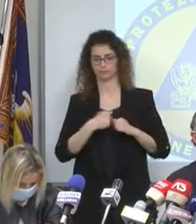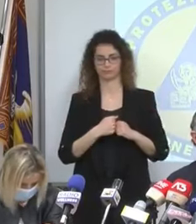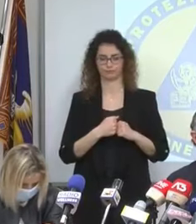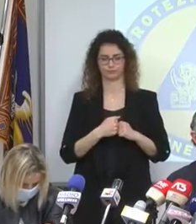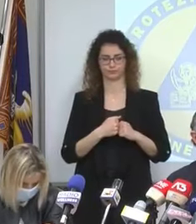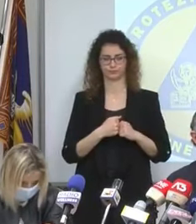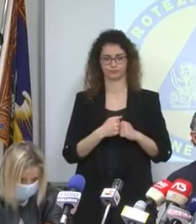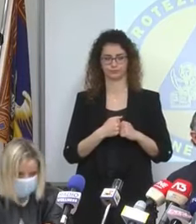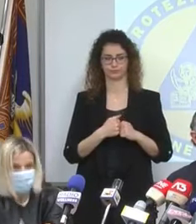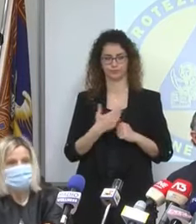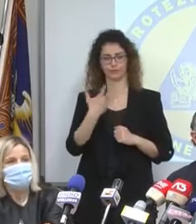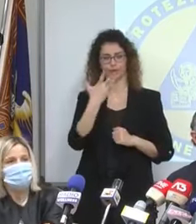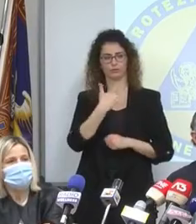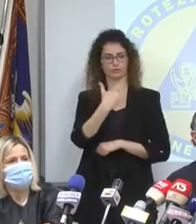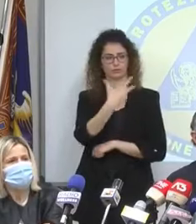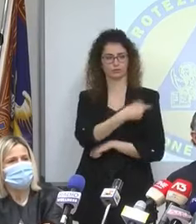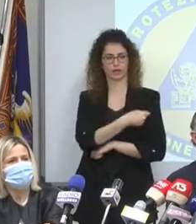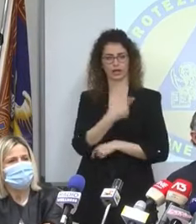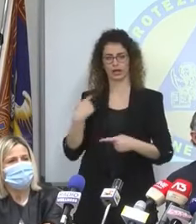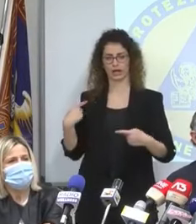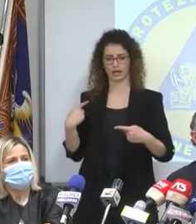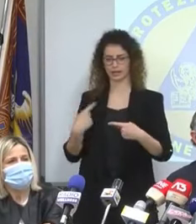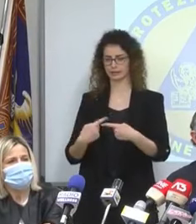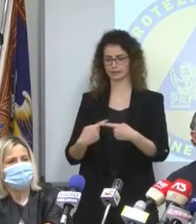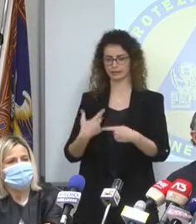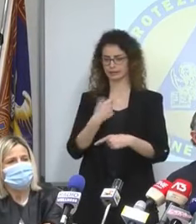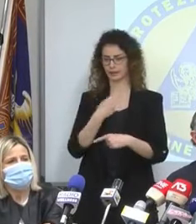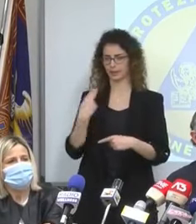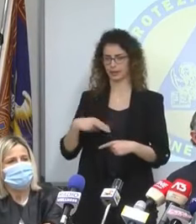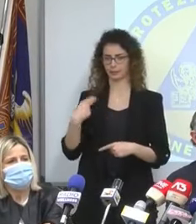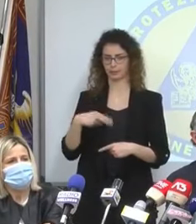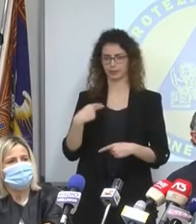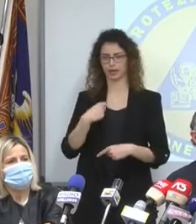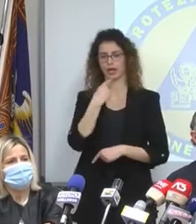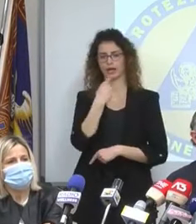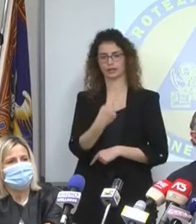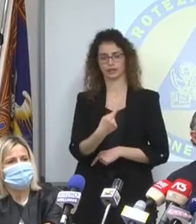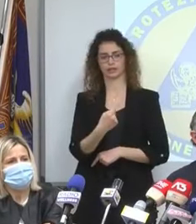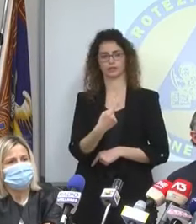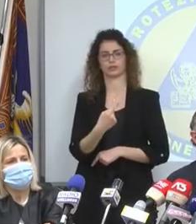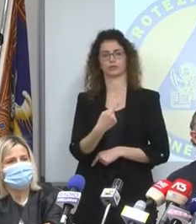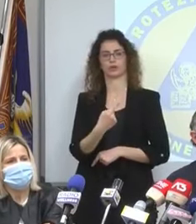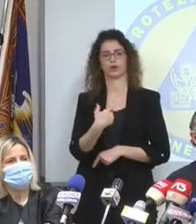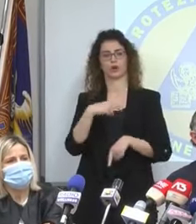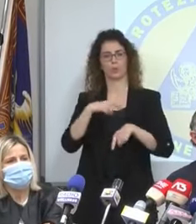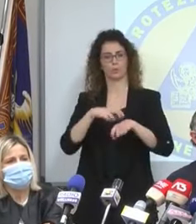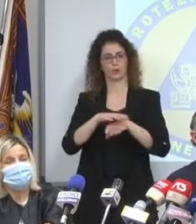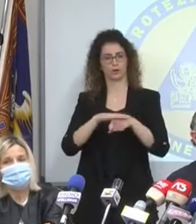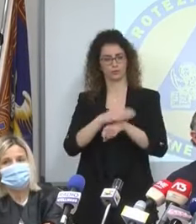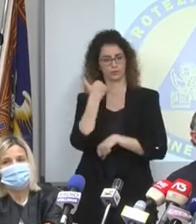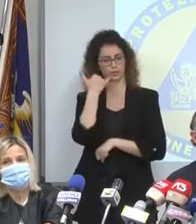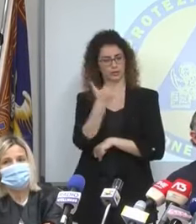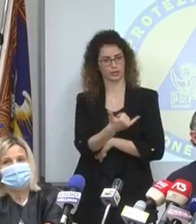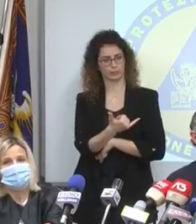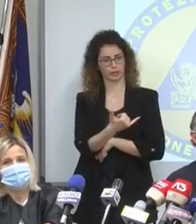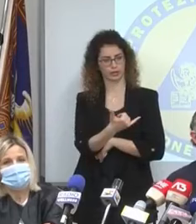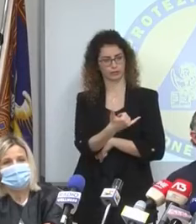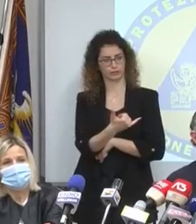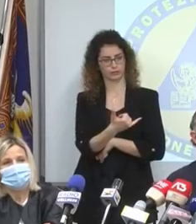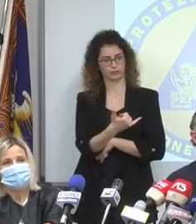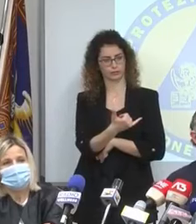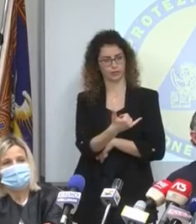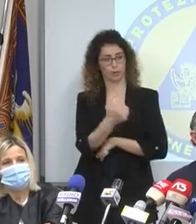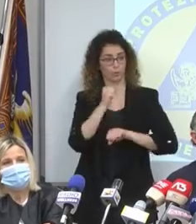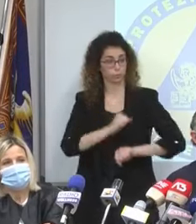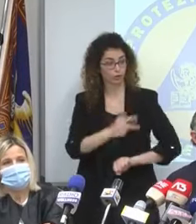70-75, che vorrebbe vaccinarsi ma fino adesso non è riuscita a farlo. Ha detto che ha chiamato il suo medico di base